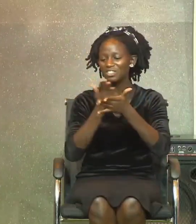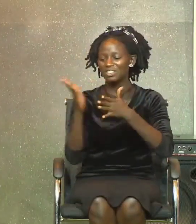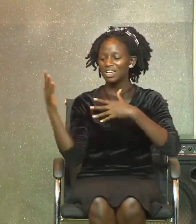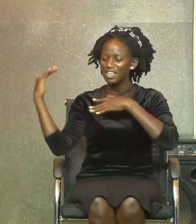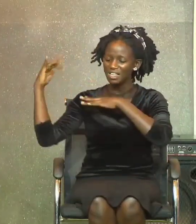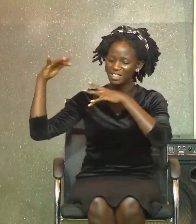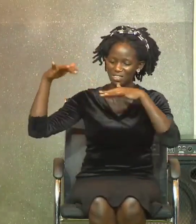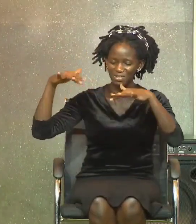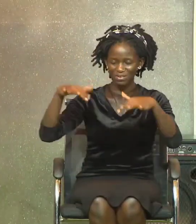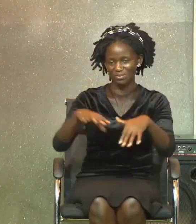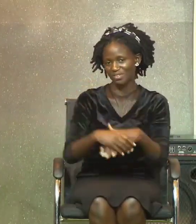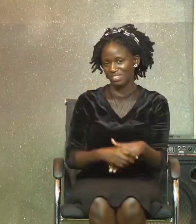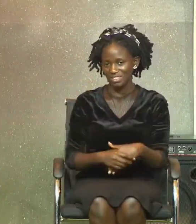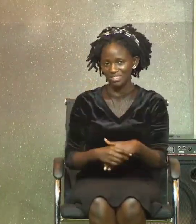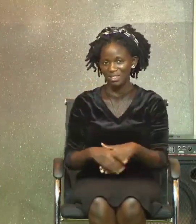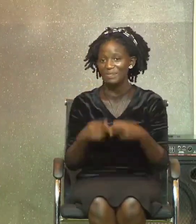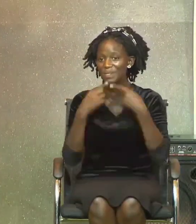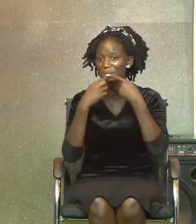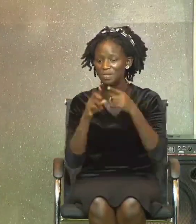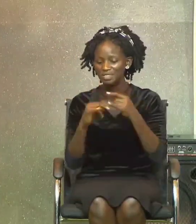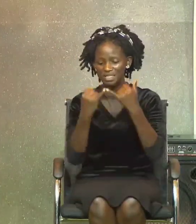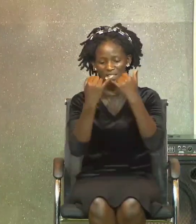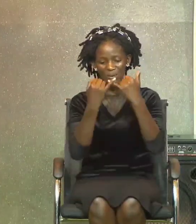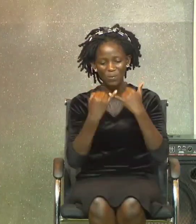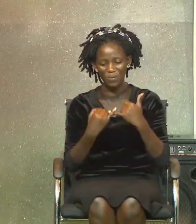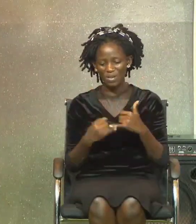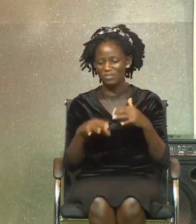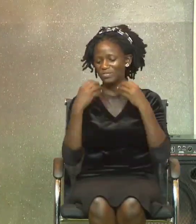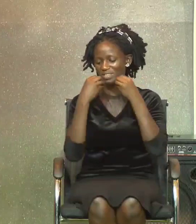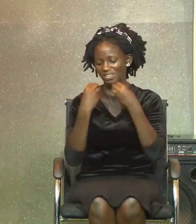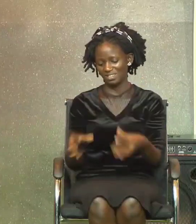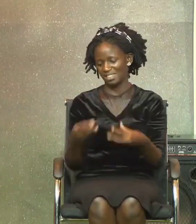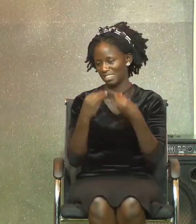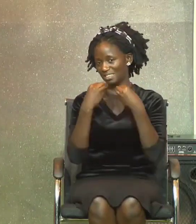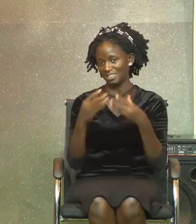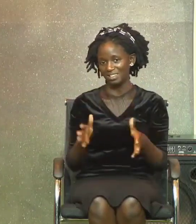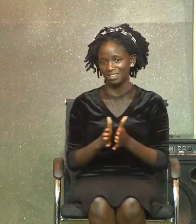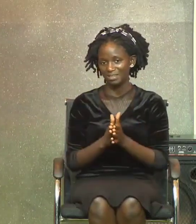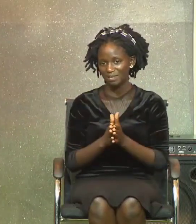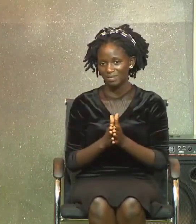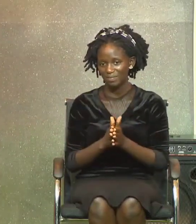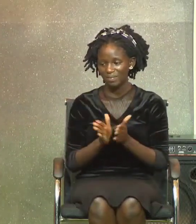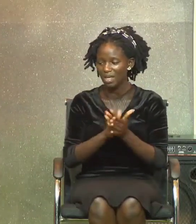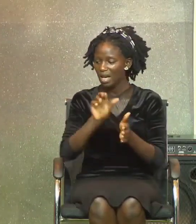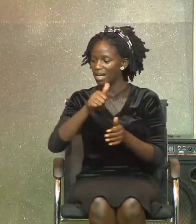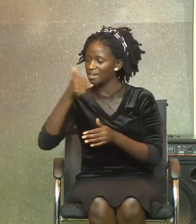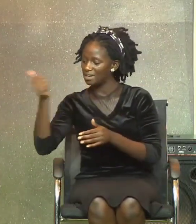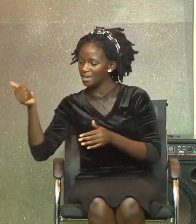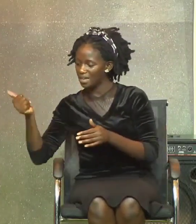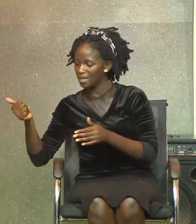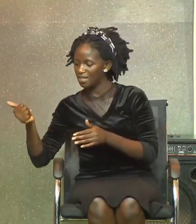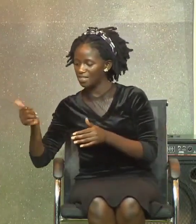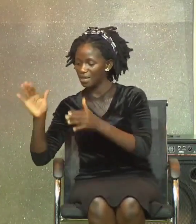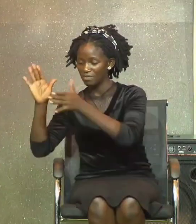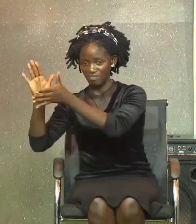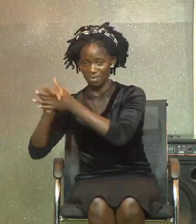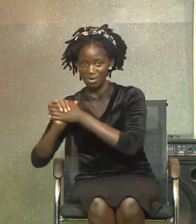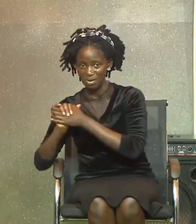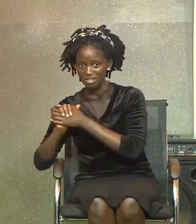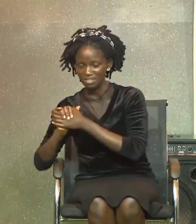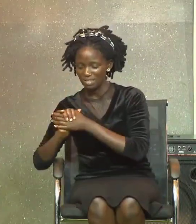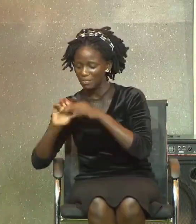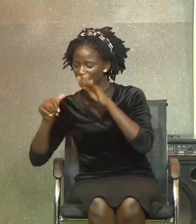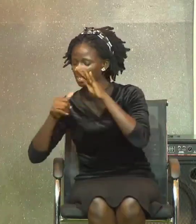conferences naye nga muki mukyafu nnyo ate ewa Edward